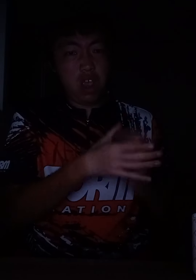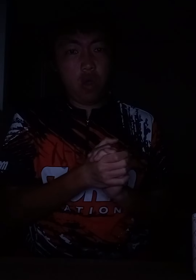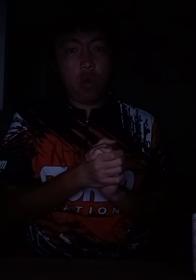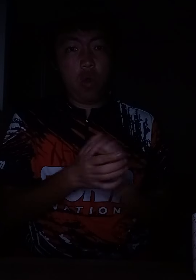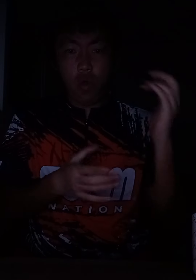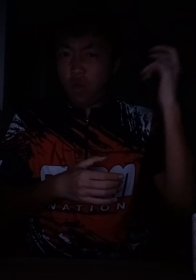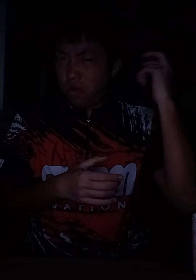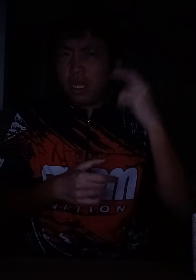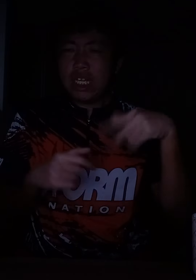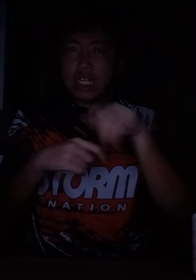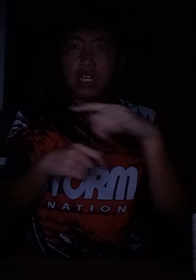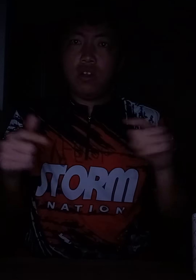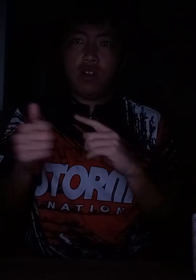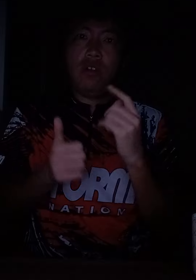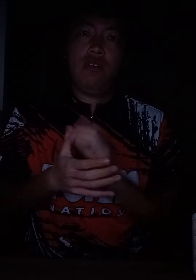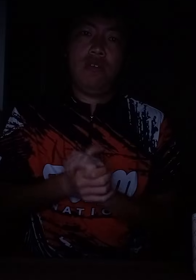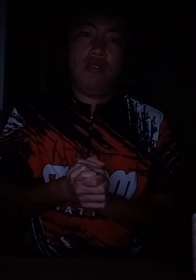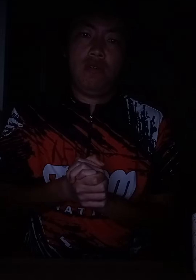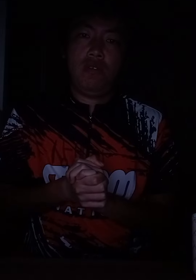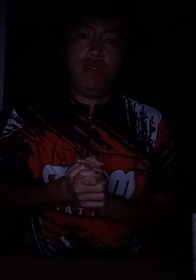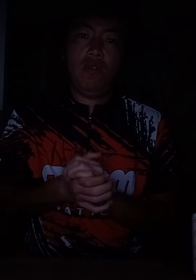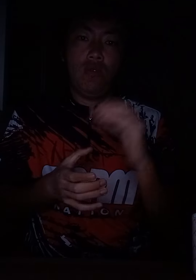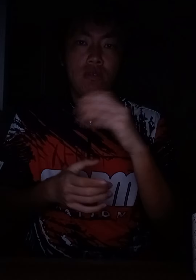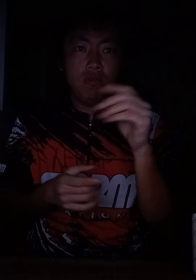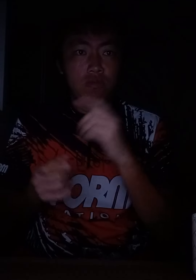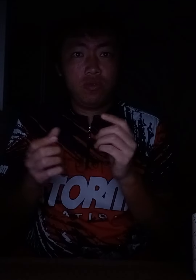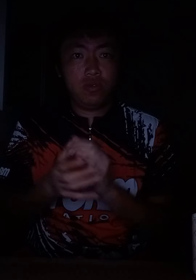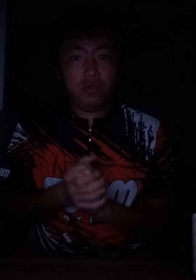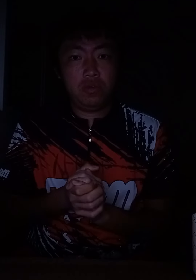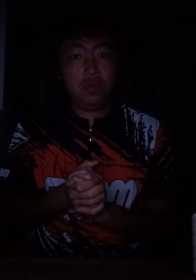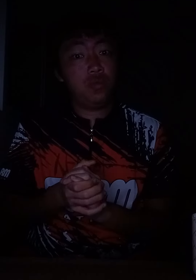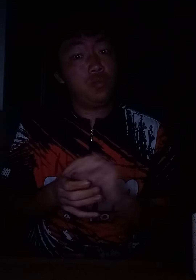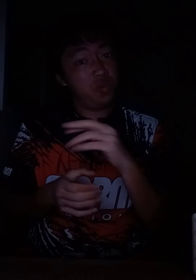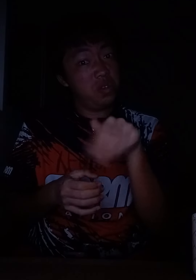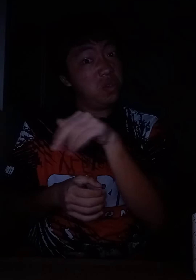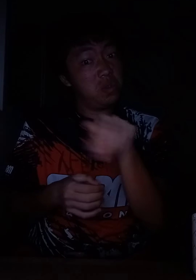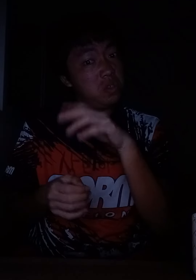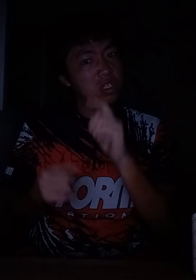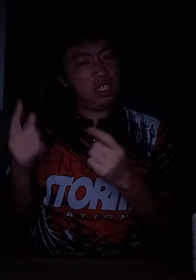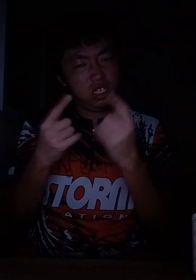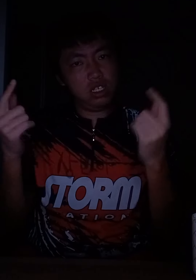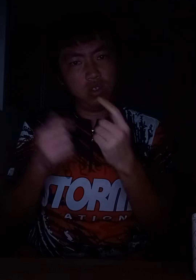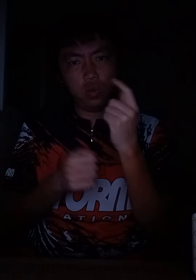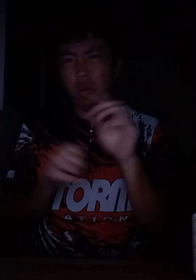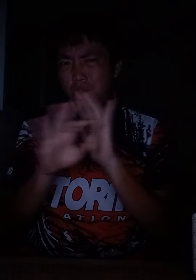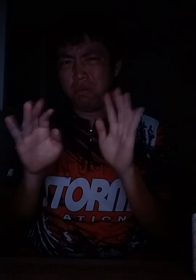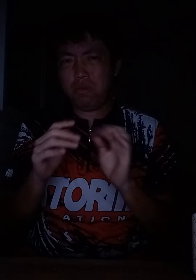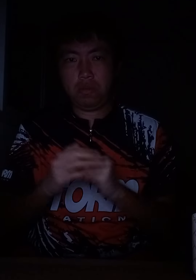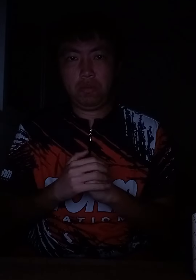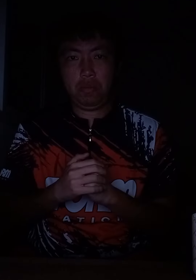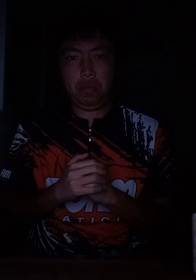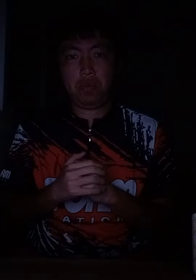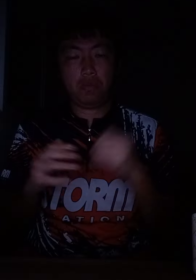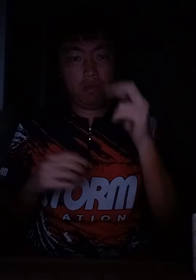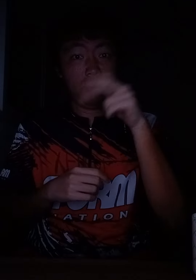해서 경찰들이 오고는 있는 상황이었는데 일단 무력으로 이 사람이 신원을 잡고 있을 수 있는 권한이 없긴 하지만 만연히 이